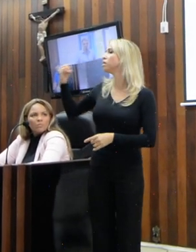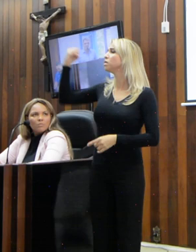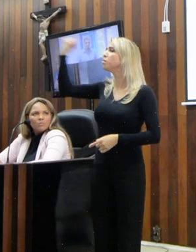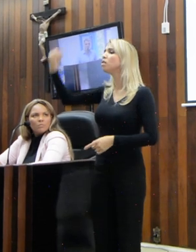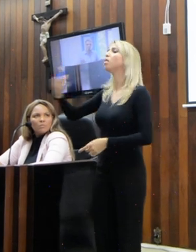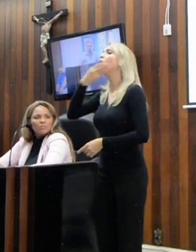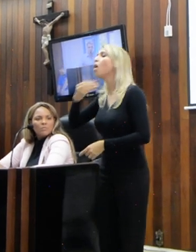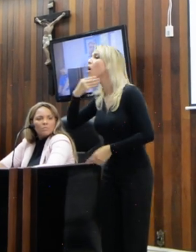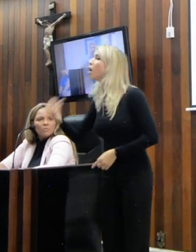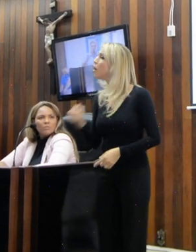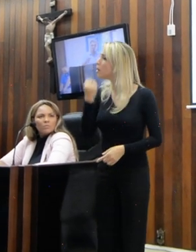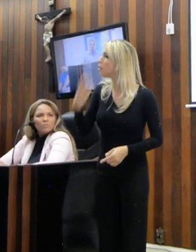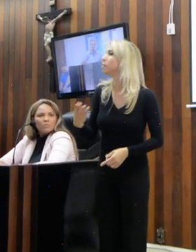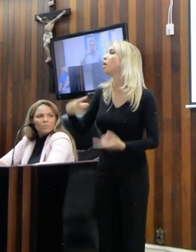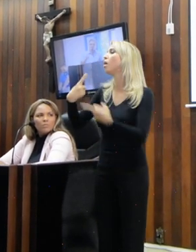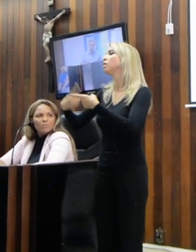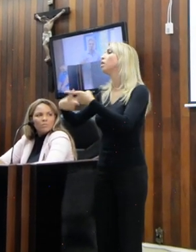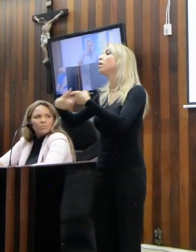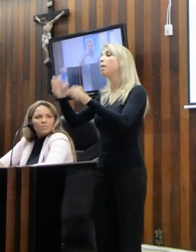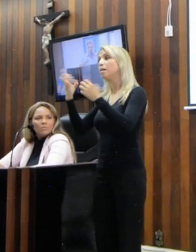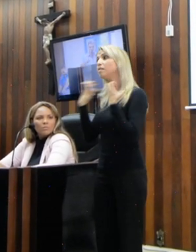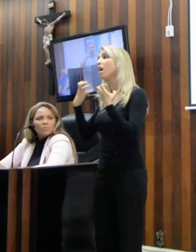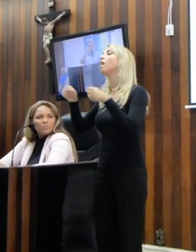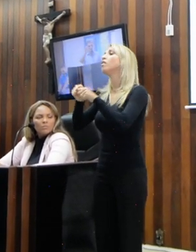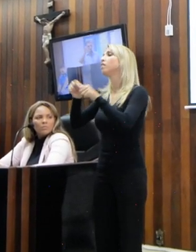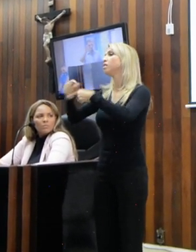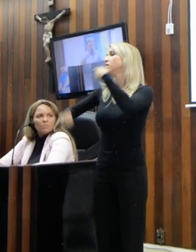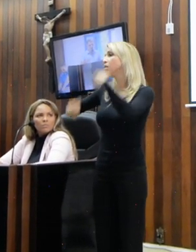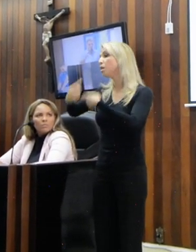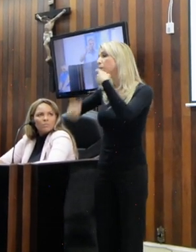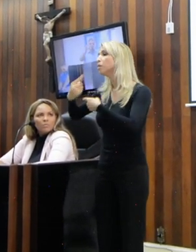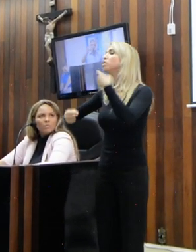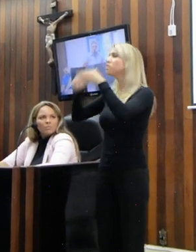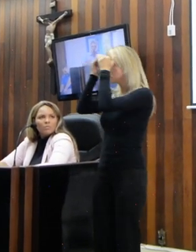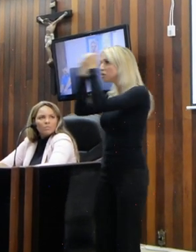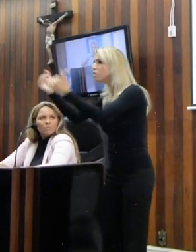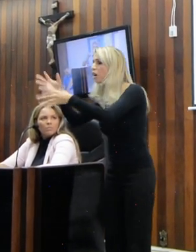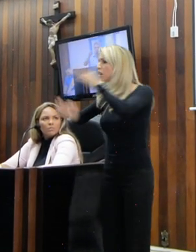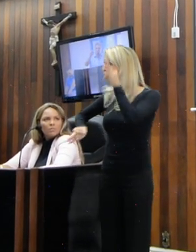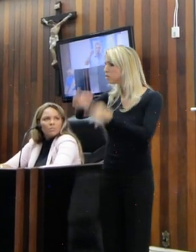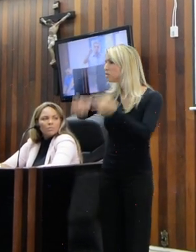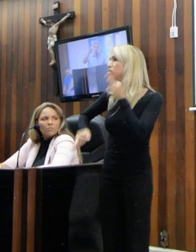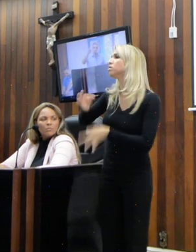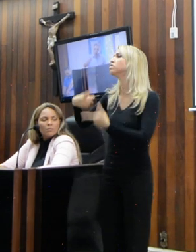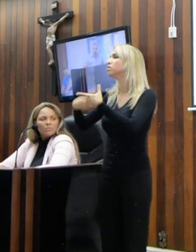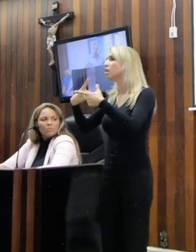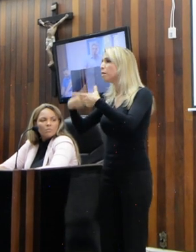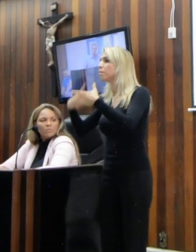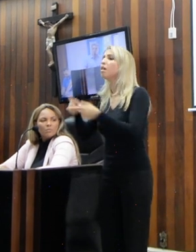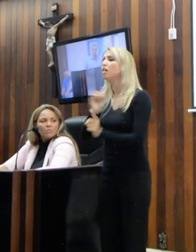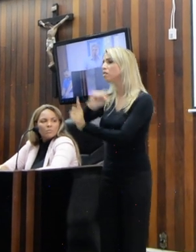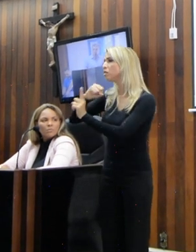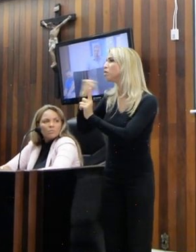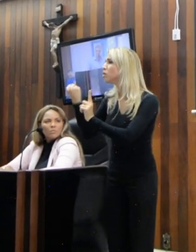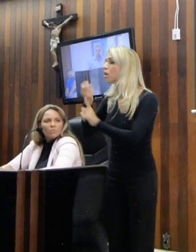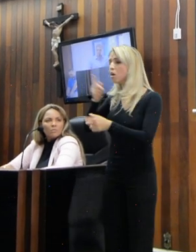a favor dos homens que querem fazer uma política honesta, justa, com justiça